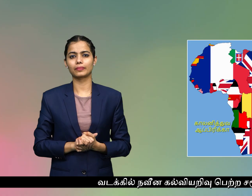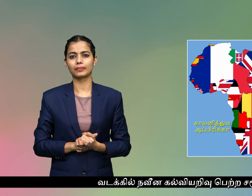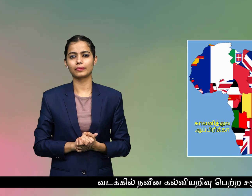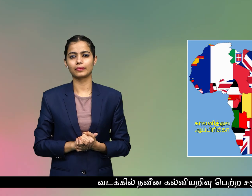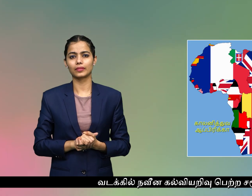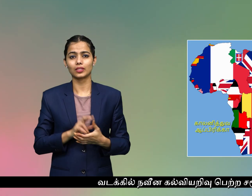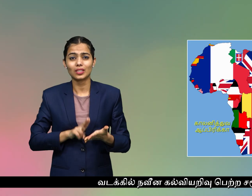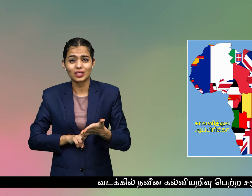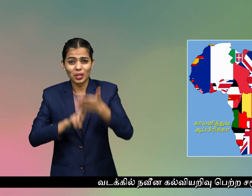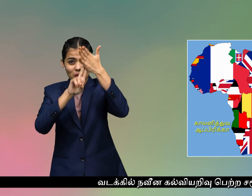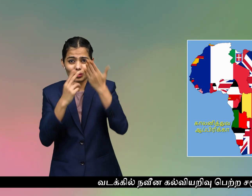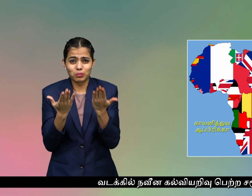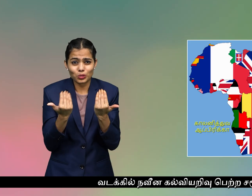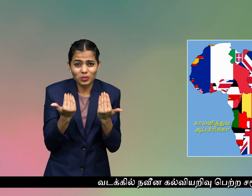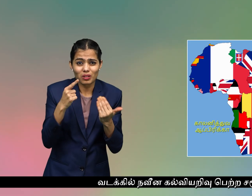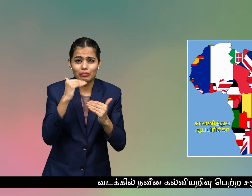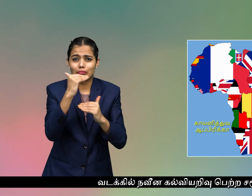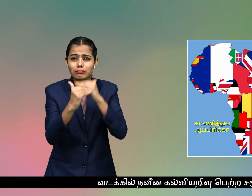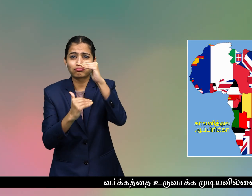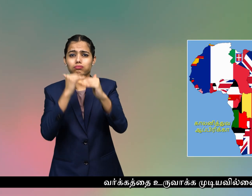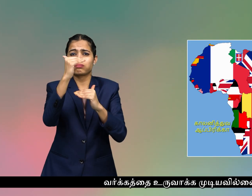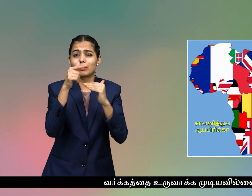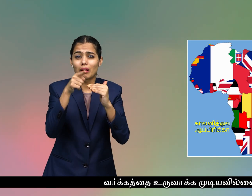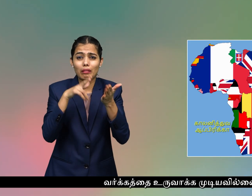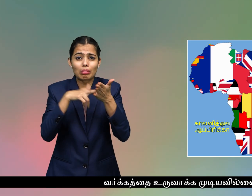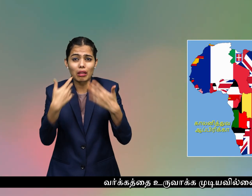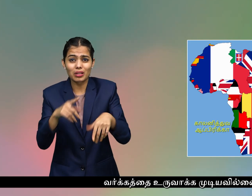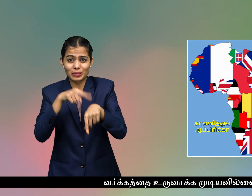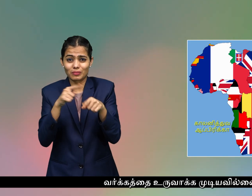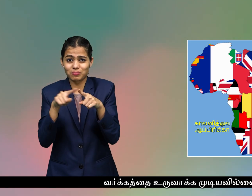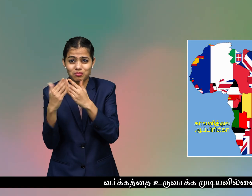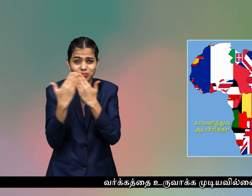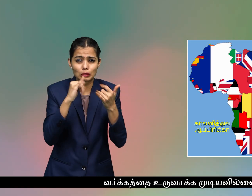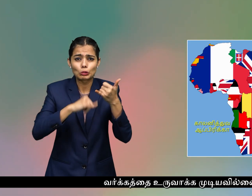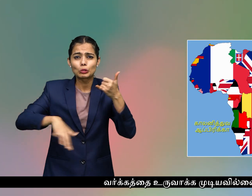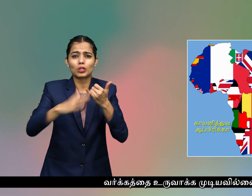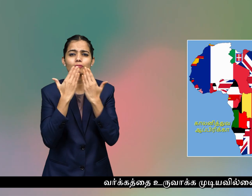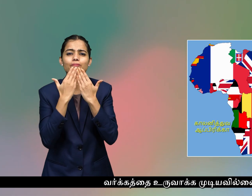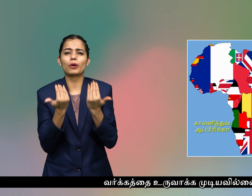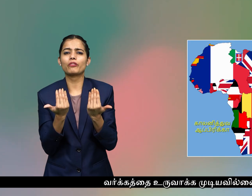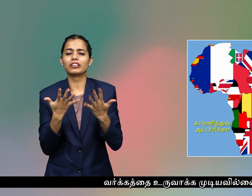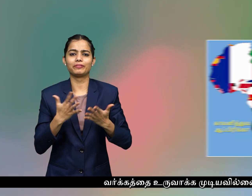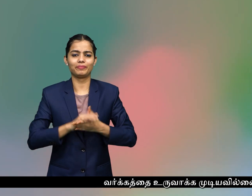வடக்கில் நவீன கல்வியறிவு பெற்ற சமூக வர்க்கத்தை உருவாக்க முடியவில்லை.